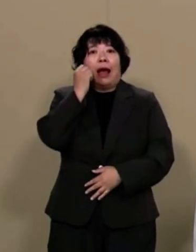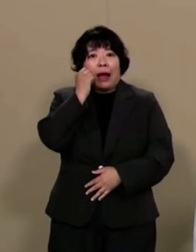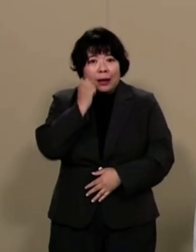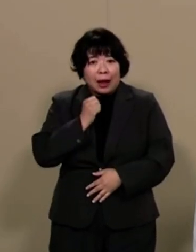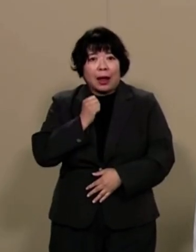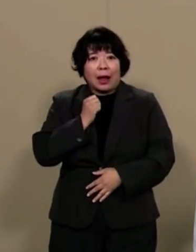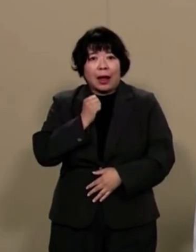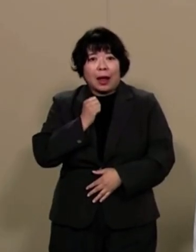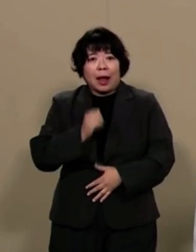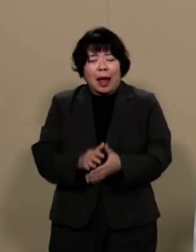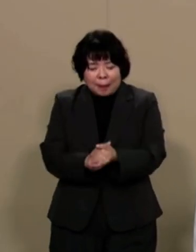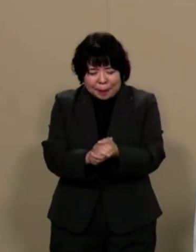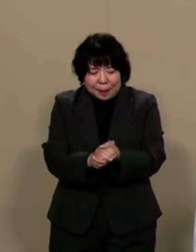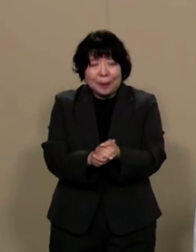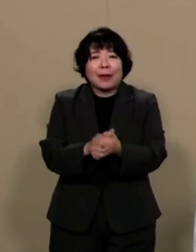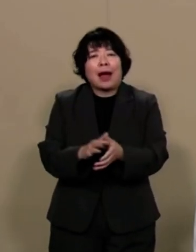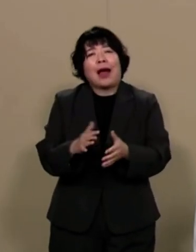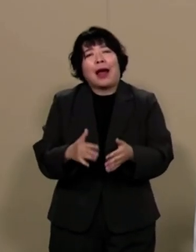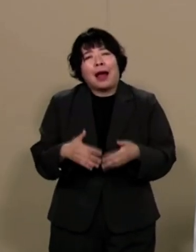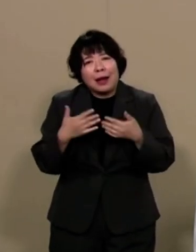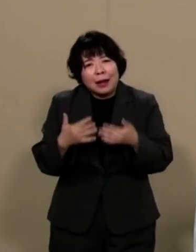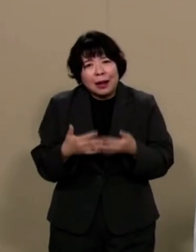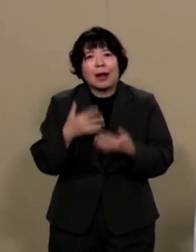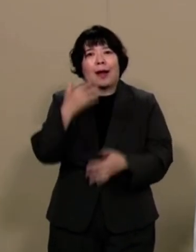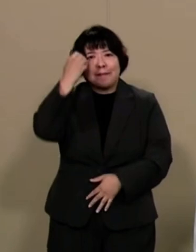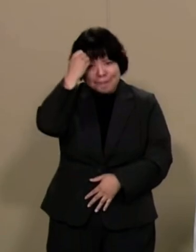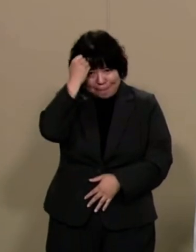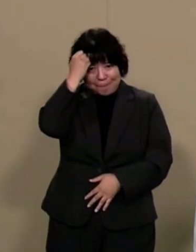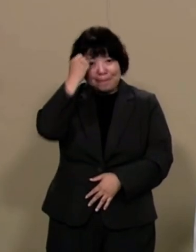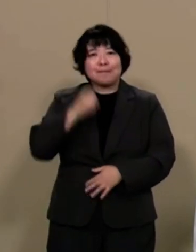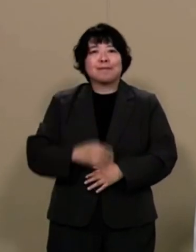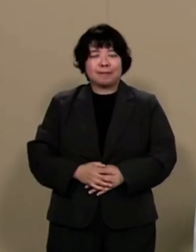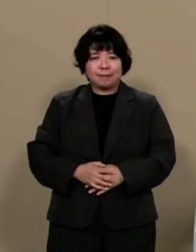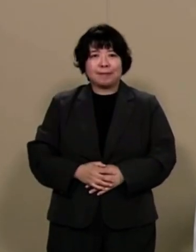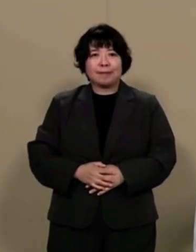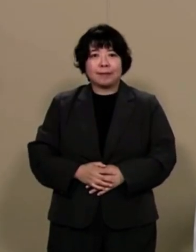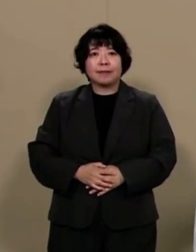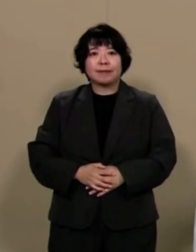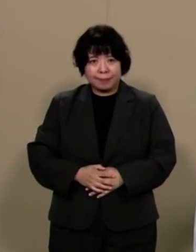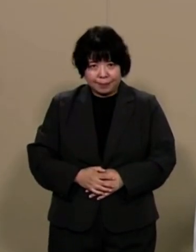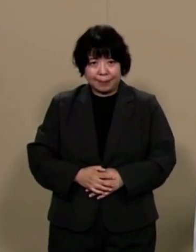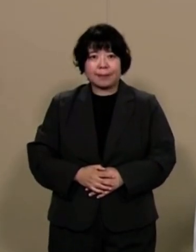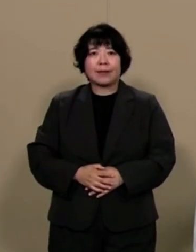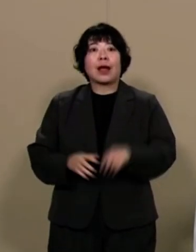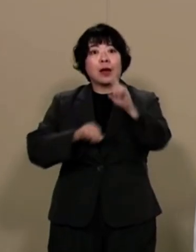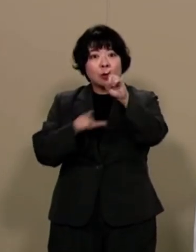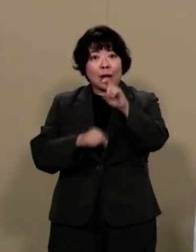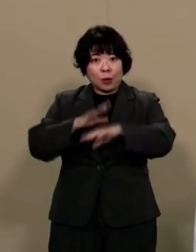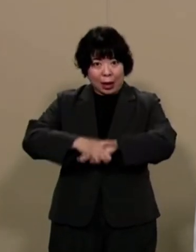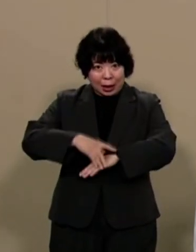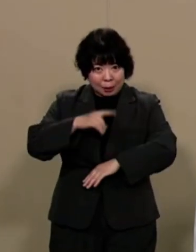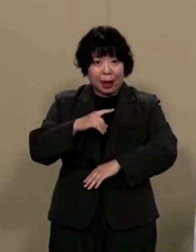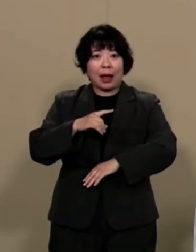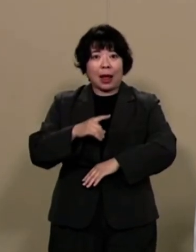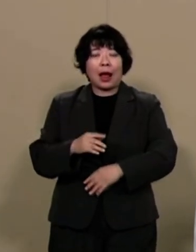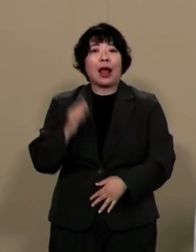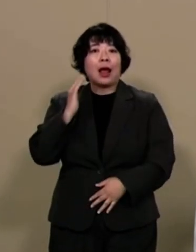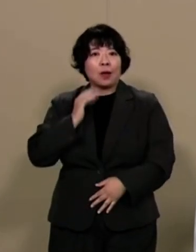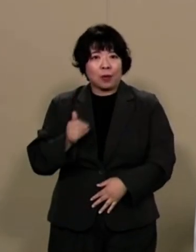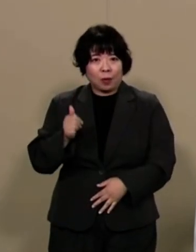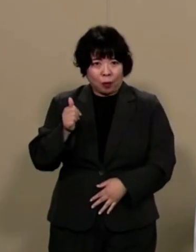た手のぬくもりを決して忘れませんさて今月初め新たな総理